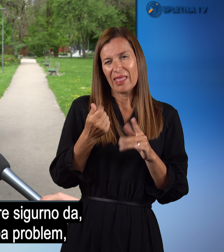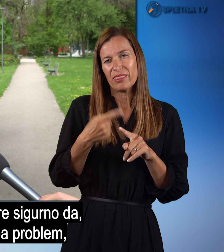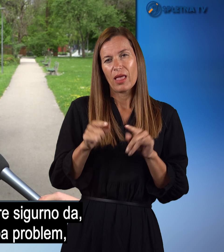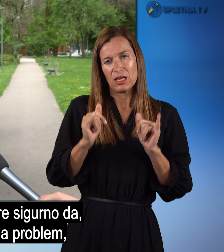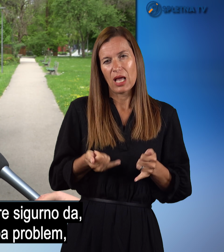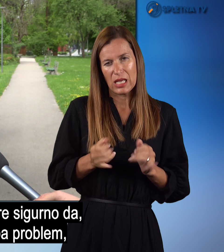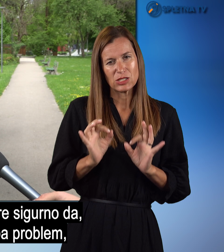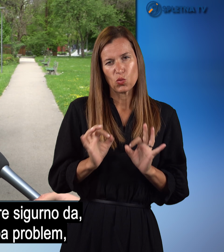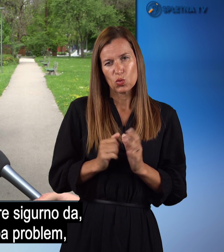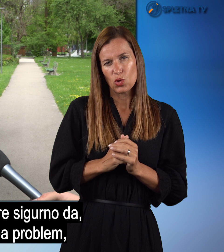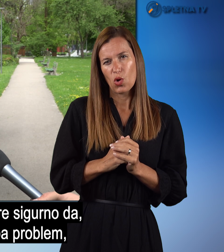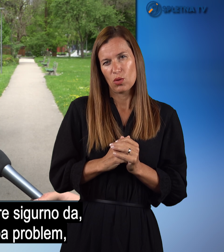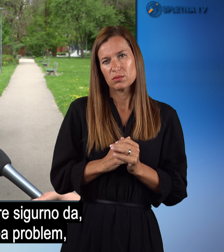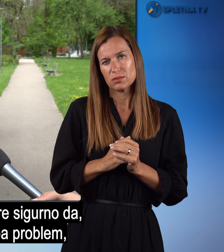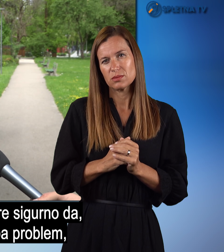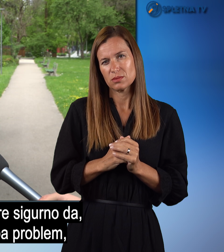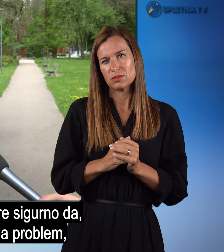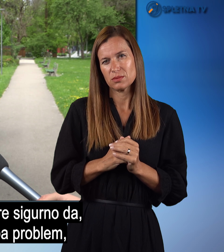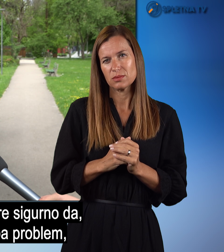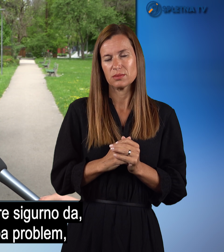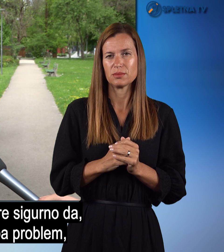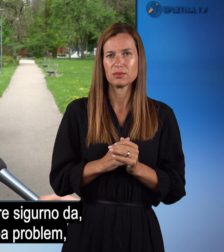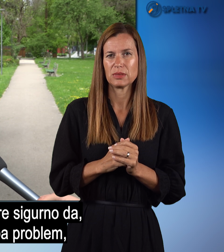Do ene mere sigurno, ja. Ampak